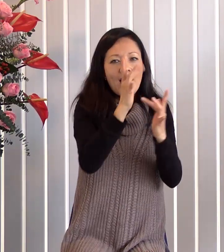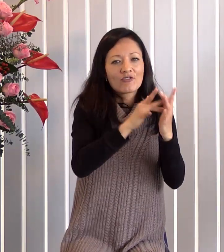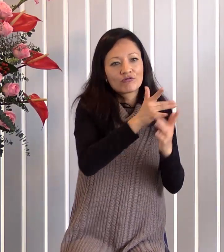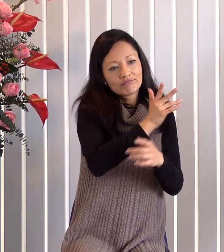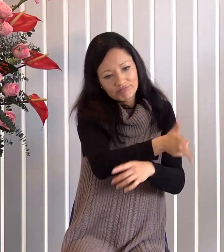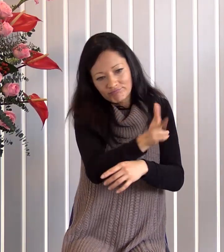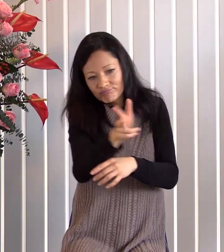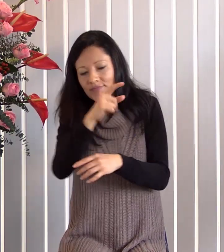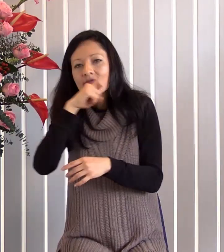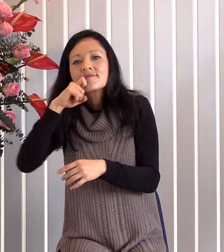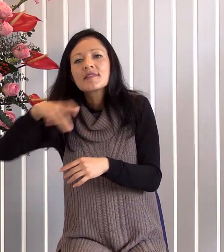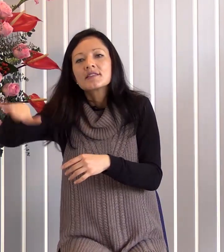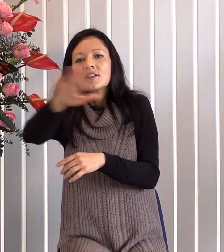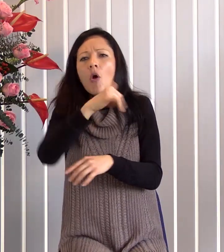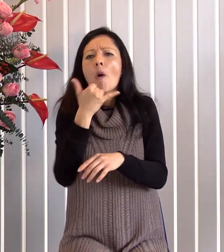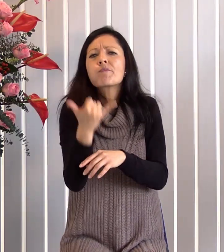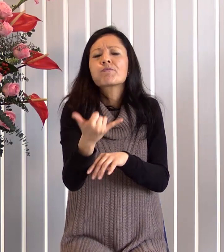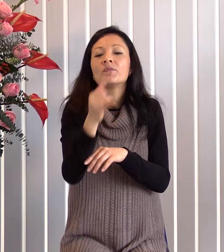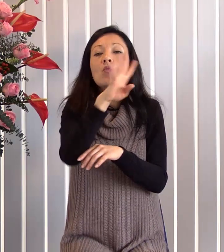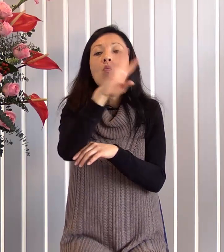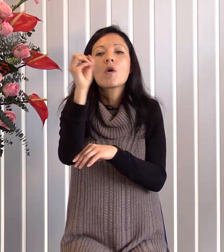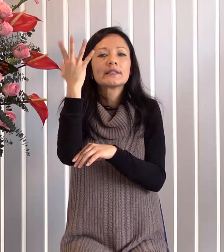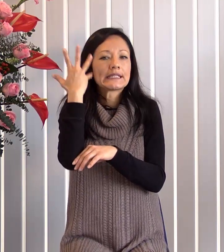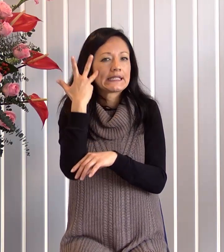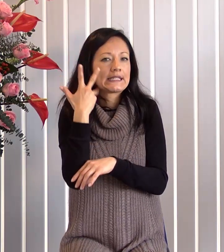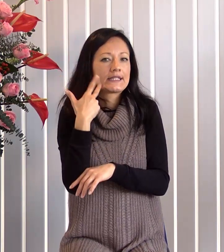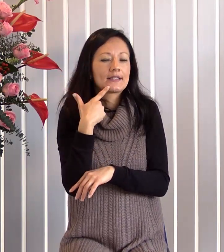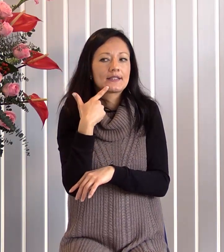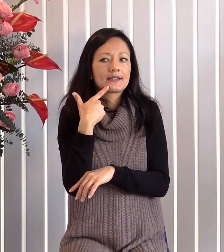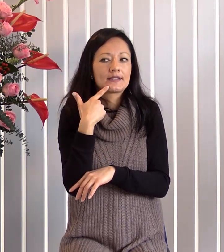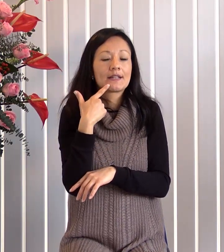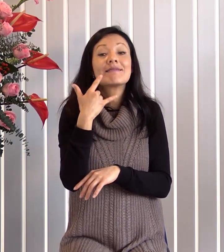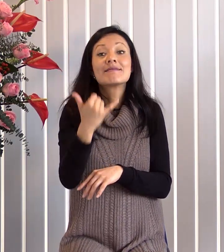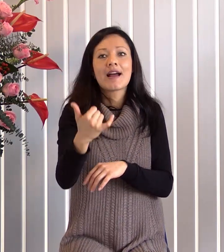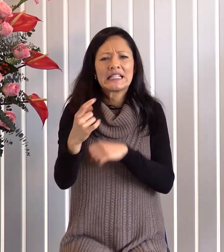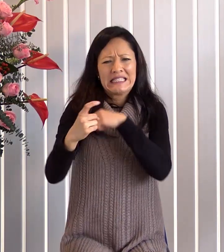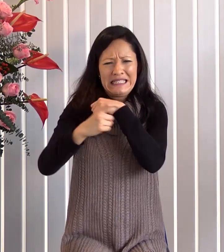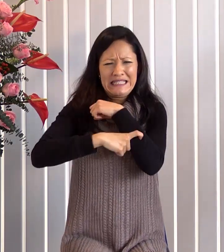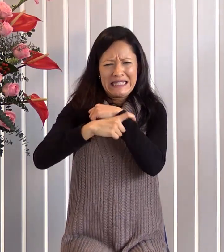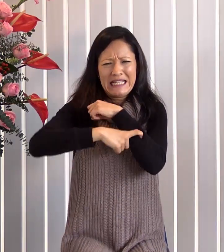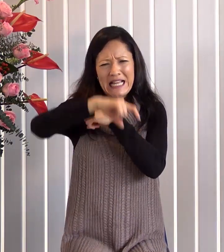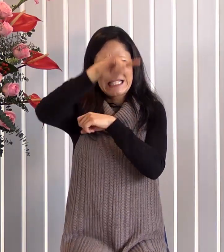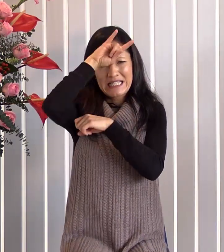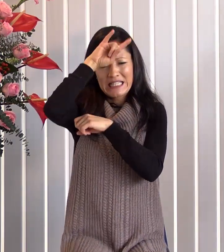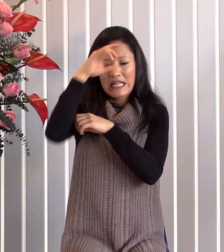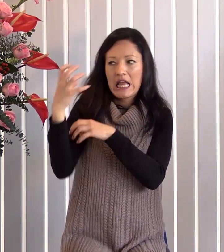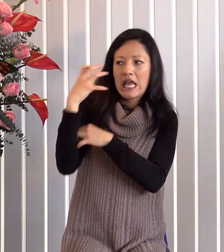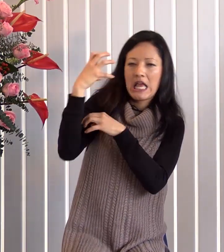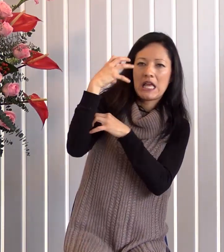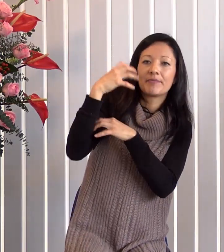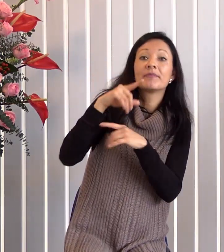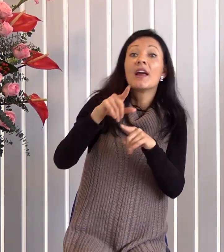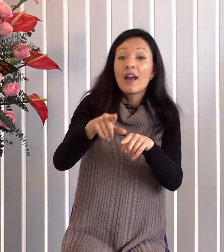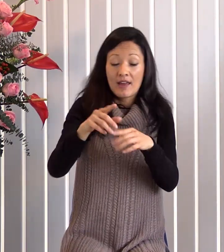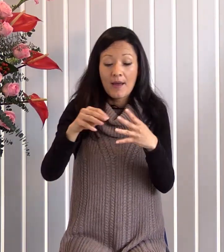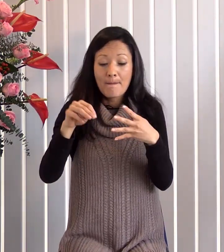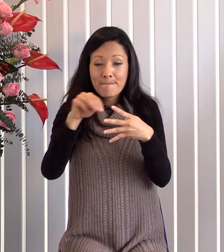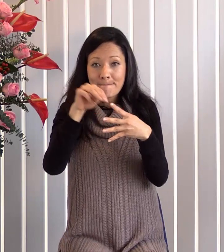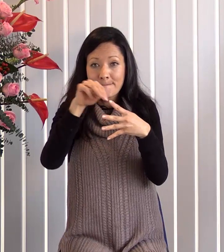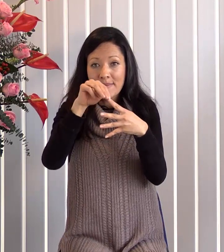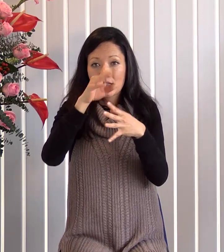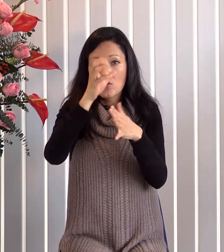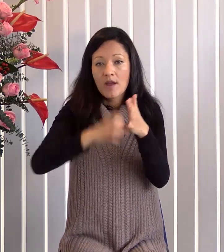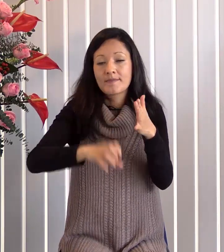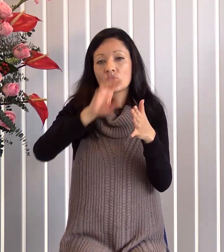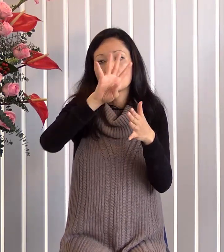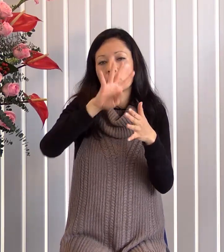al desierto y estuvo allí en el desierto 40 días y era tentado por Satanás. Mire cómo lo dice Mateo capítulo